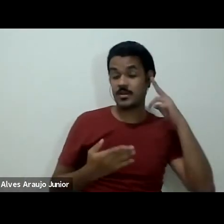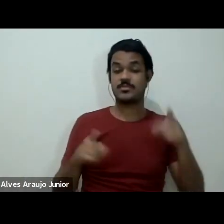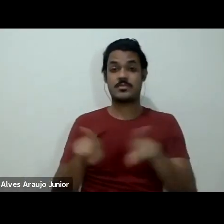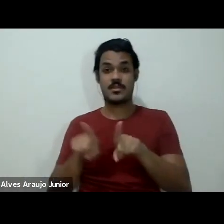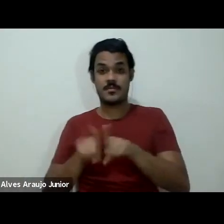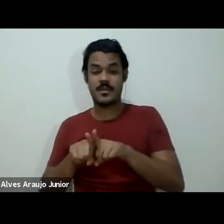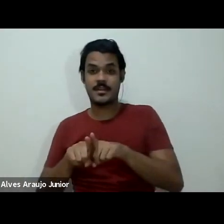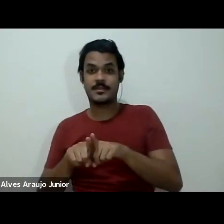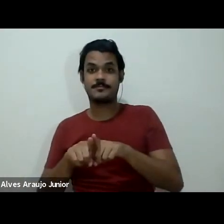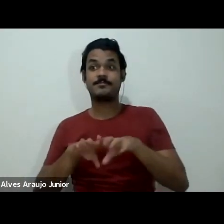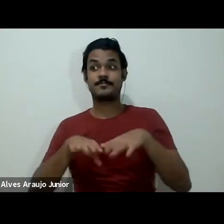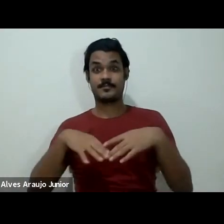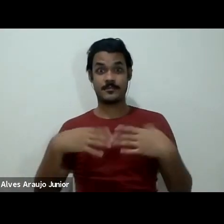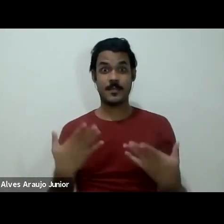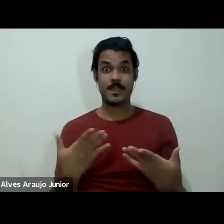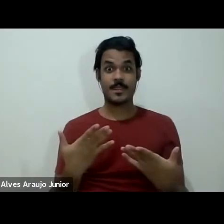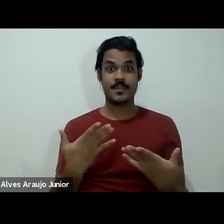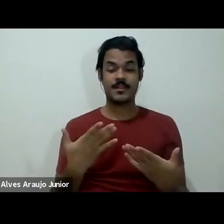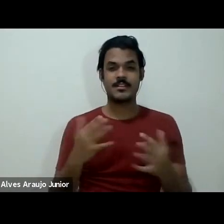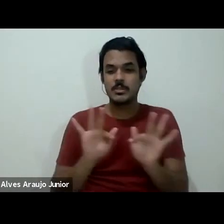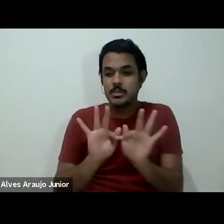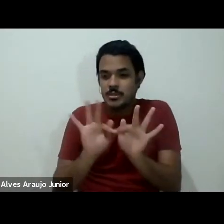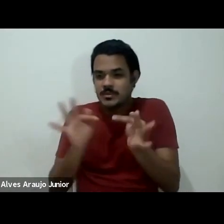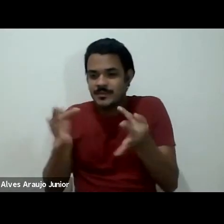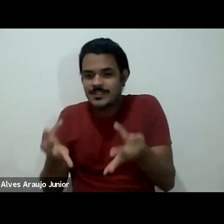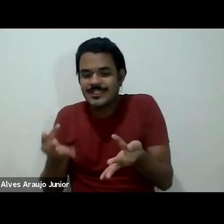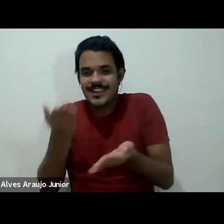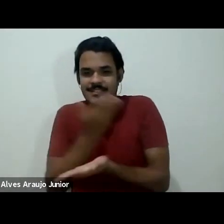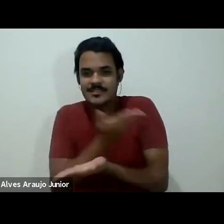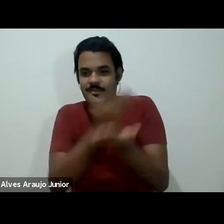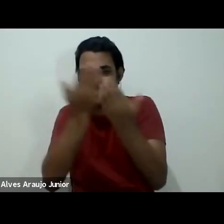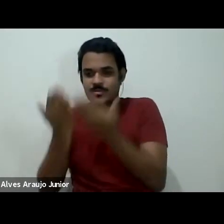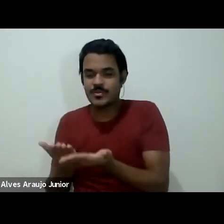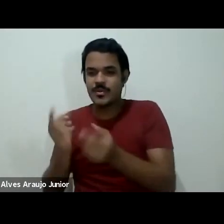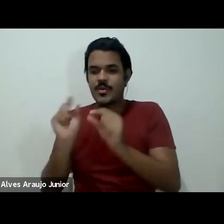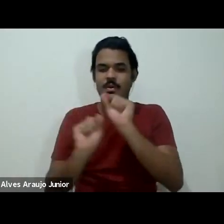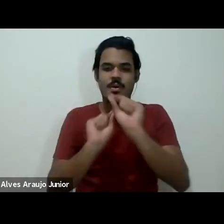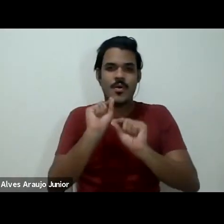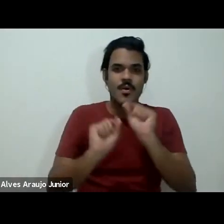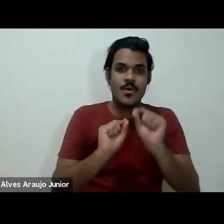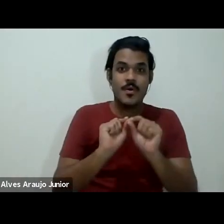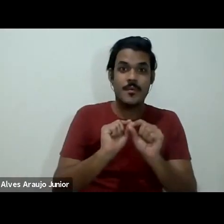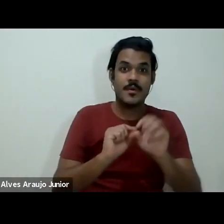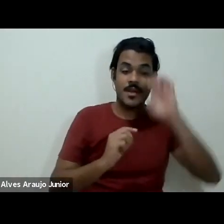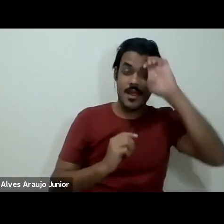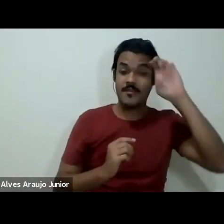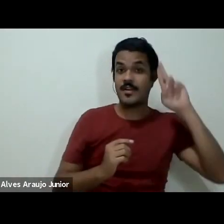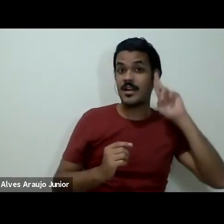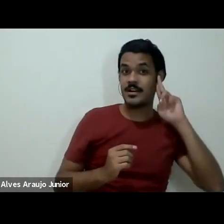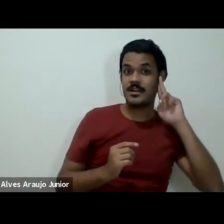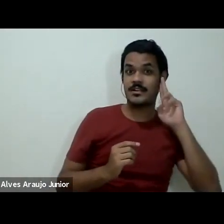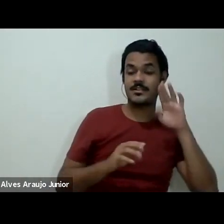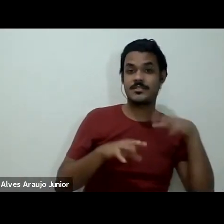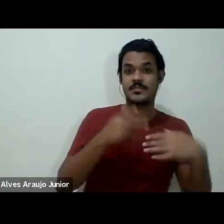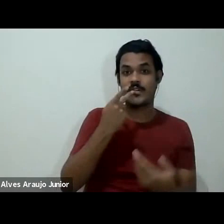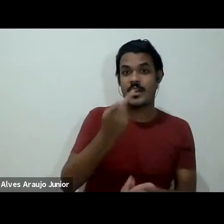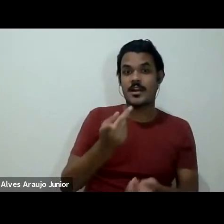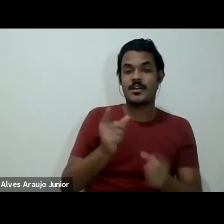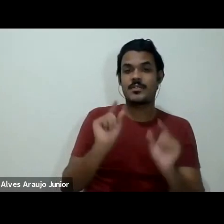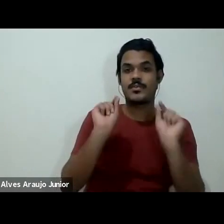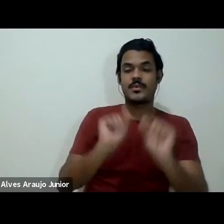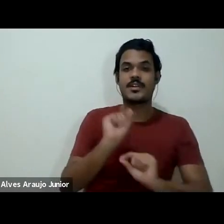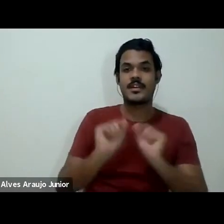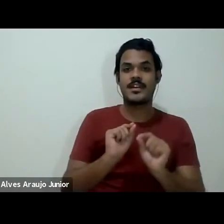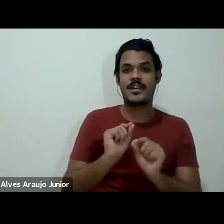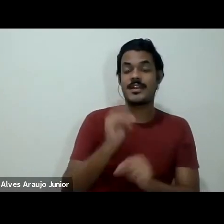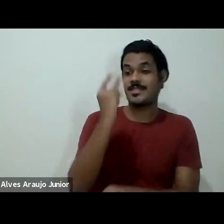sua simplicidade, né, se o Evaristo não tivesse dito que era cego, eu nem tinha